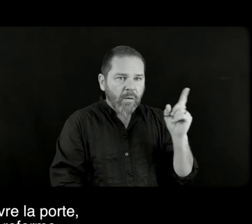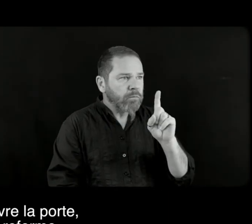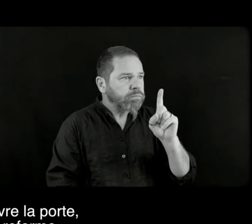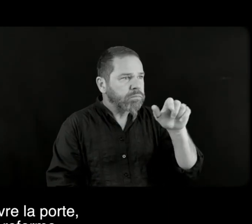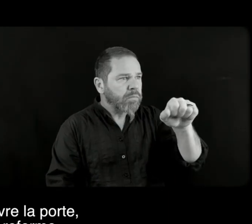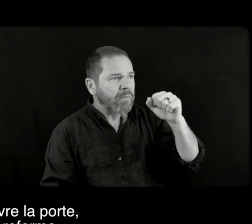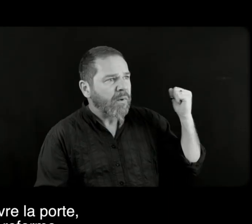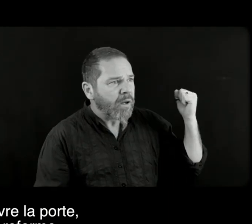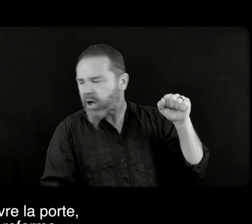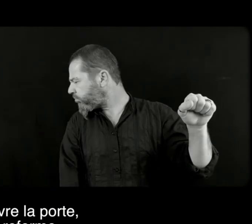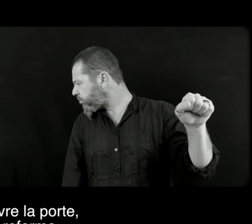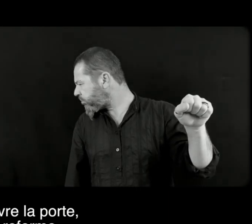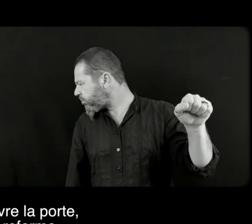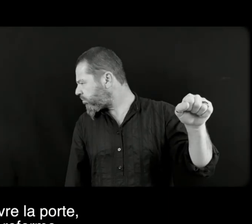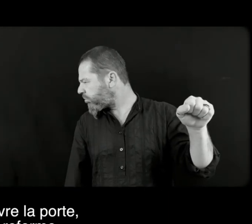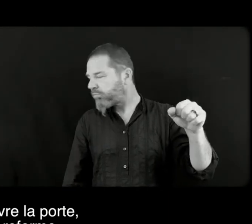referme.